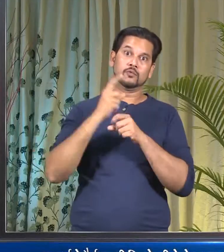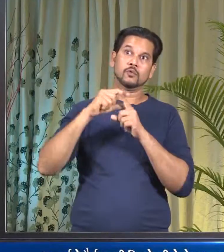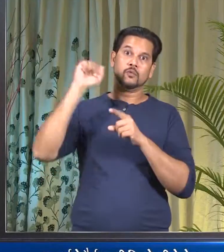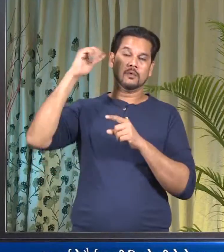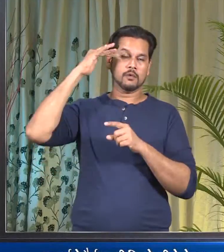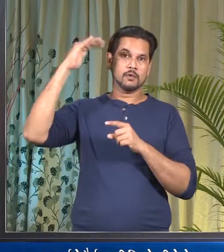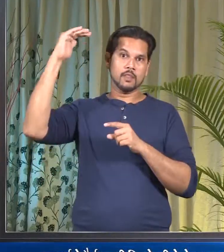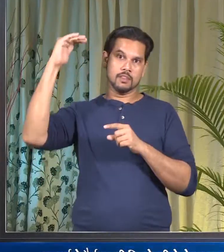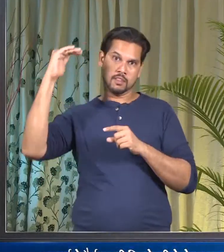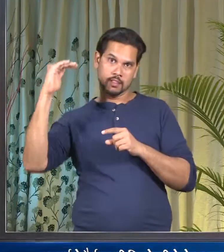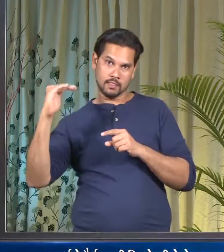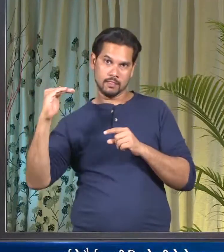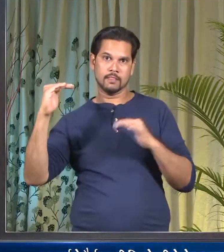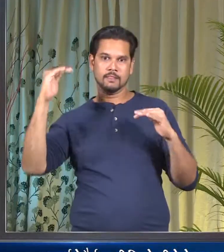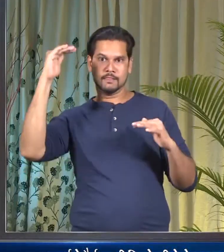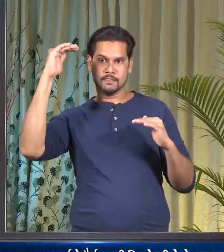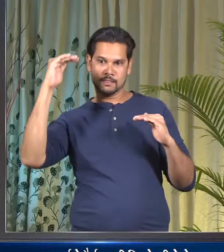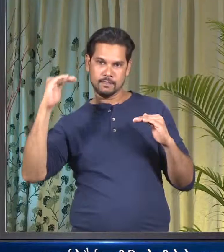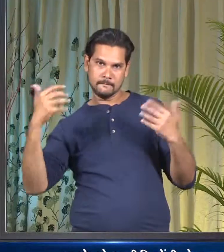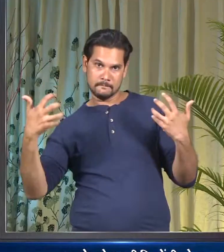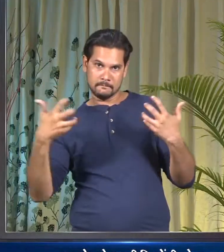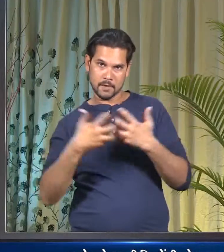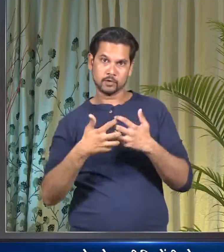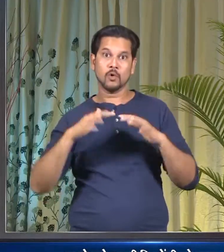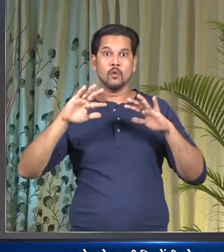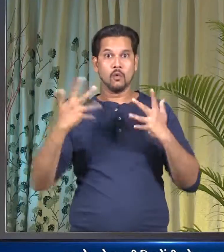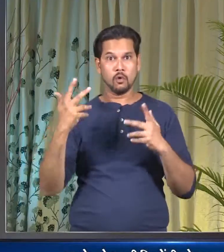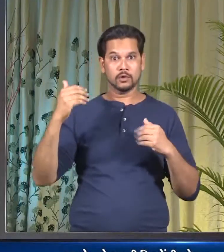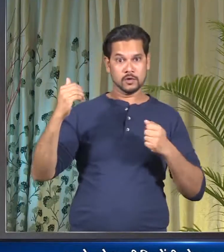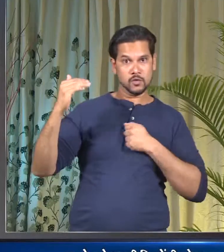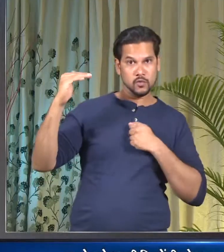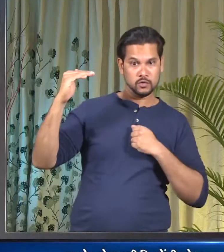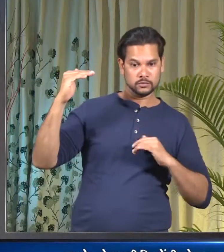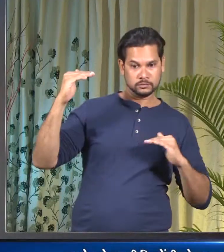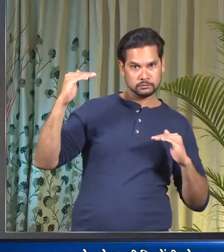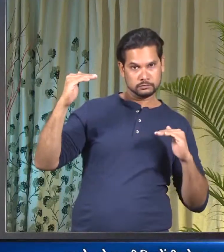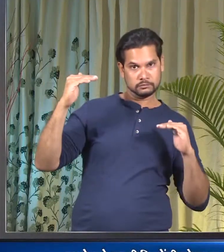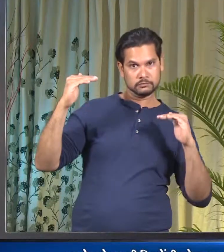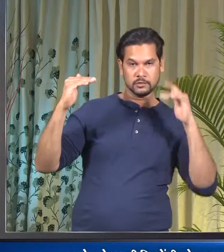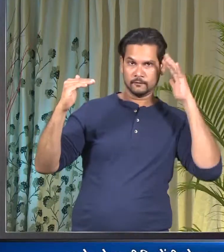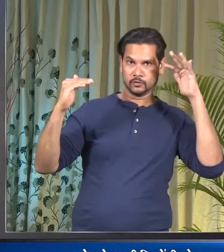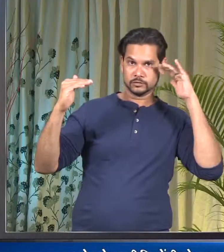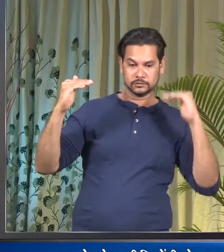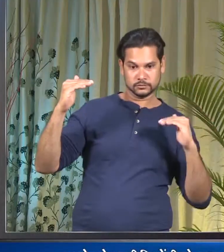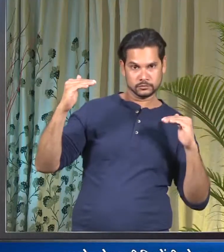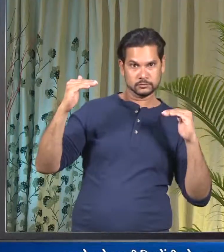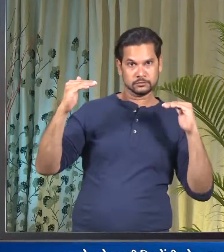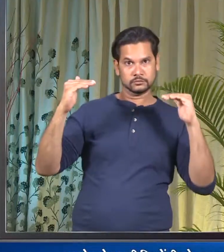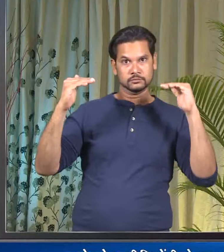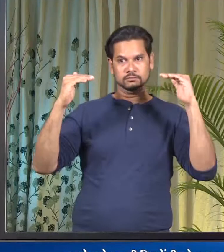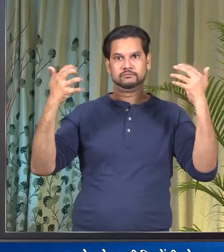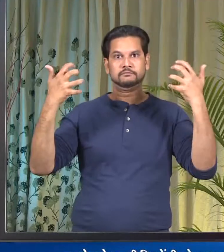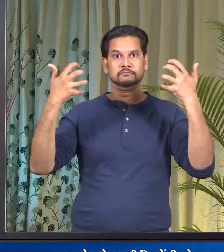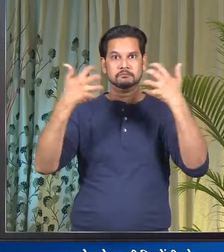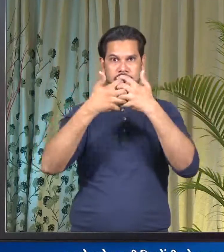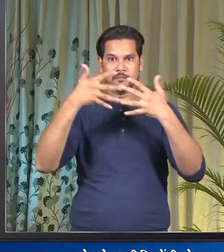तब जाके फ्रीक्वंसी ट्यून हो या तो मुझे अपनी फ्रीक्वंसी को इतना उपर उठाना होगा तब जाके